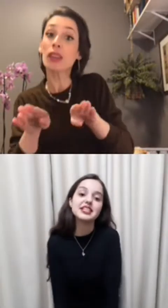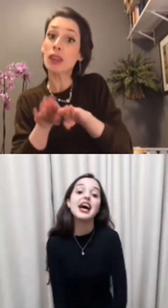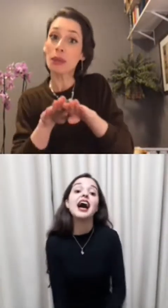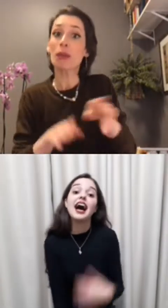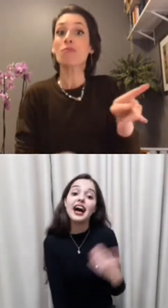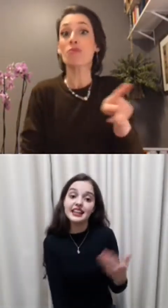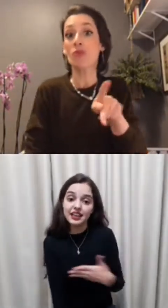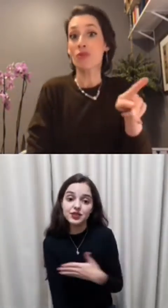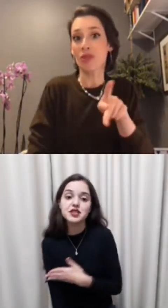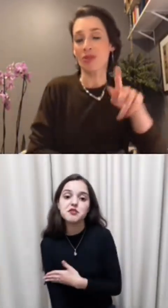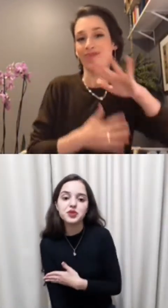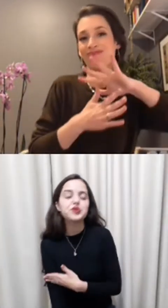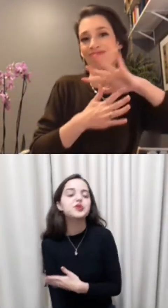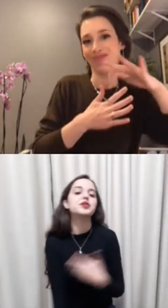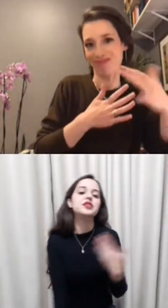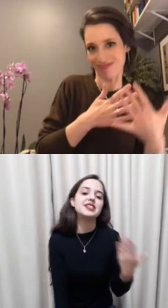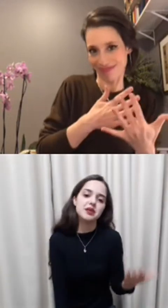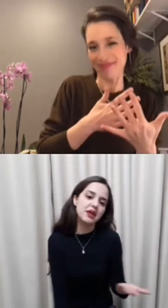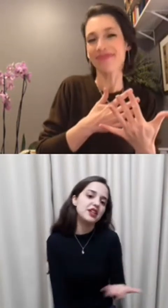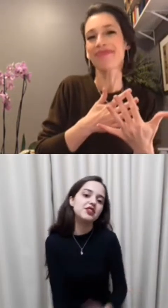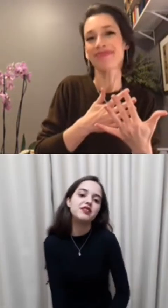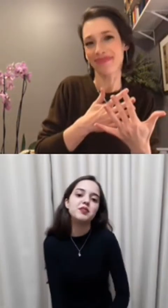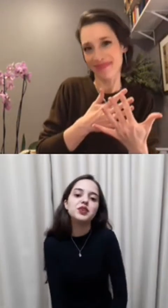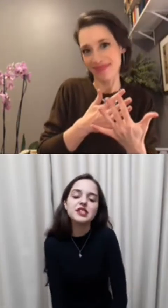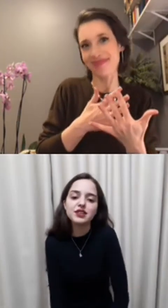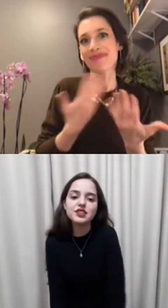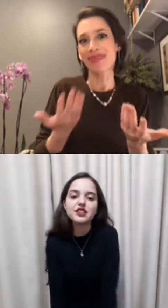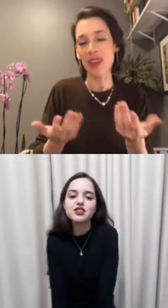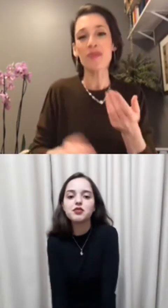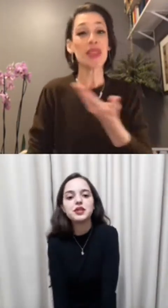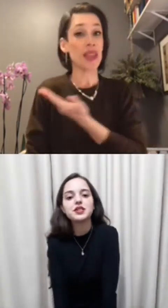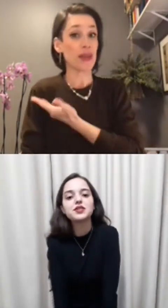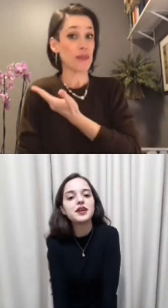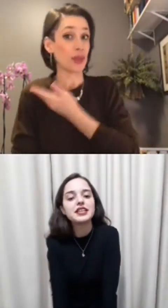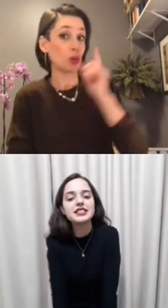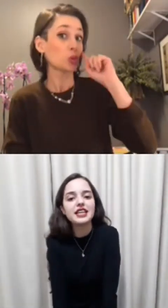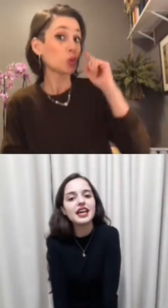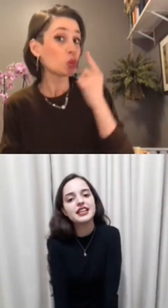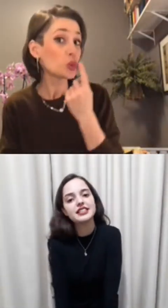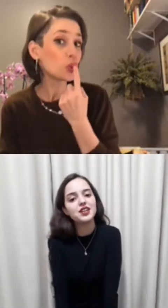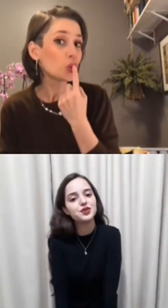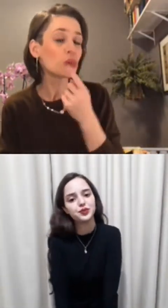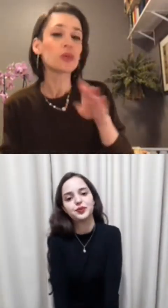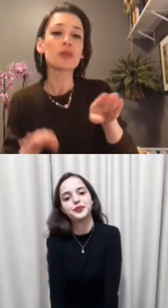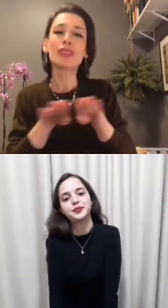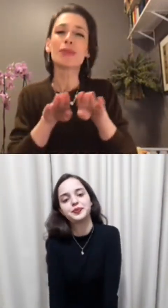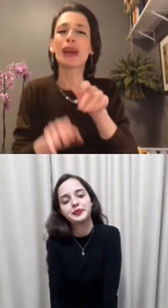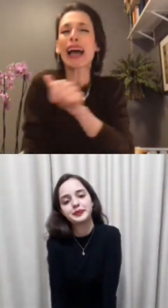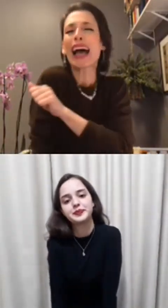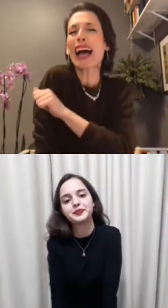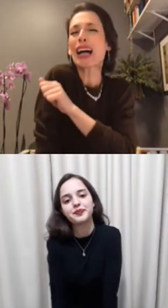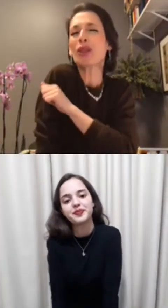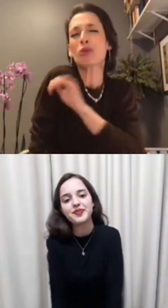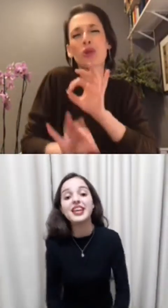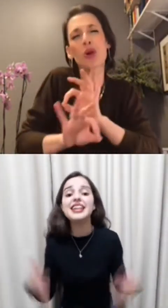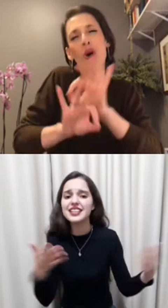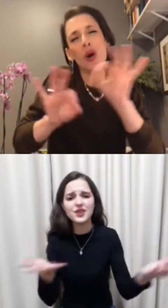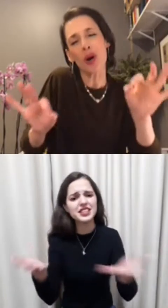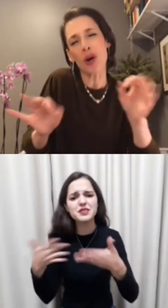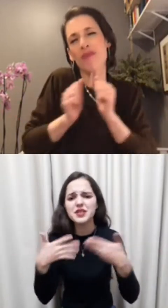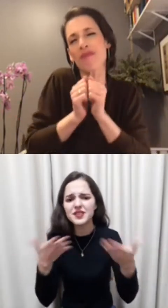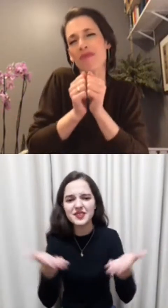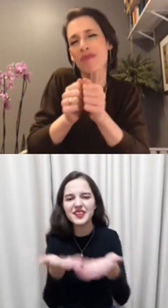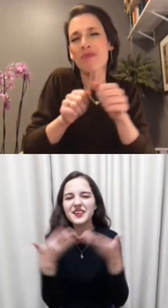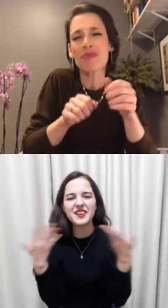Libras. Além dos amigos surdos, também tive muitos alunos que tive o prazer de conhecer e estar junto. E as